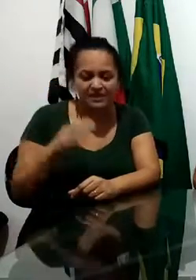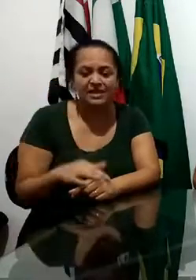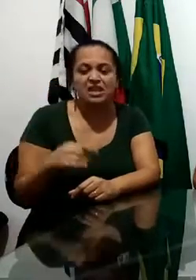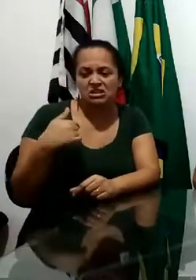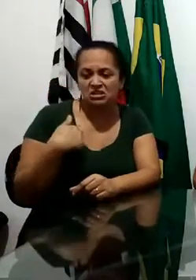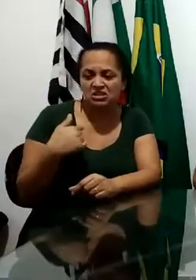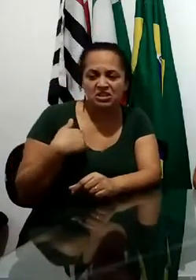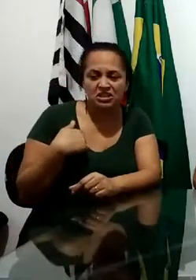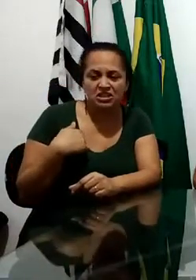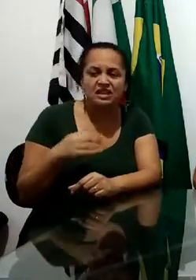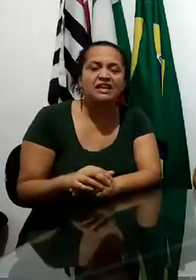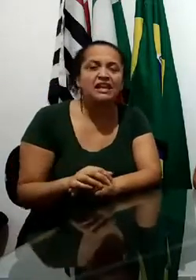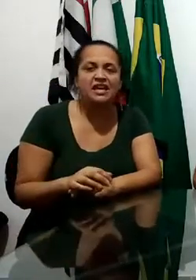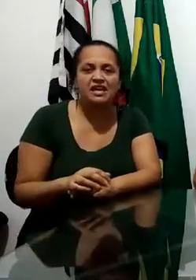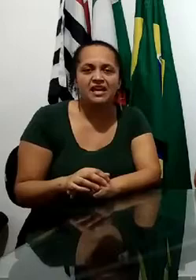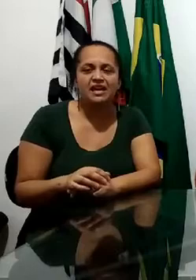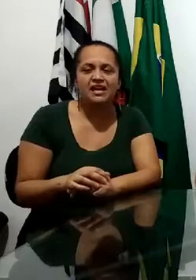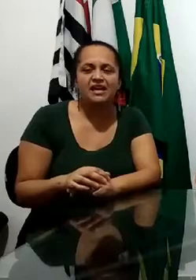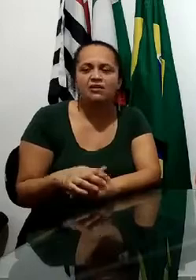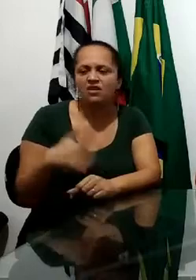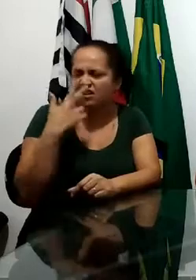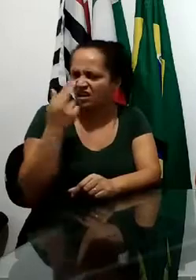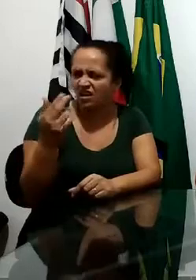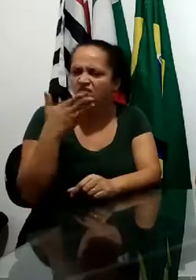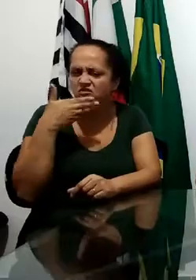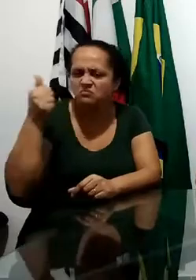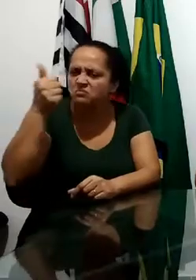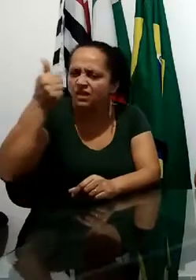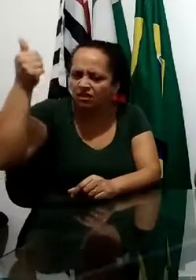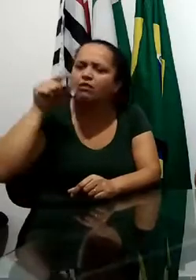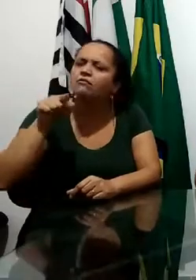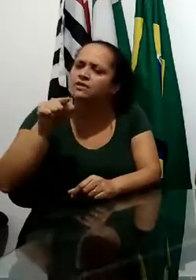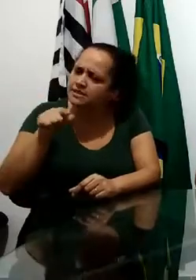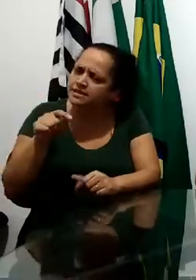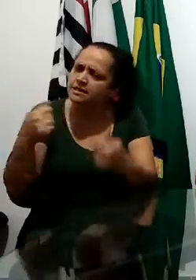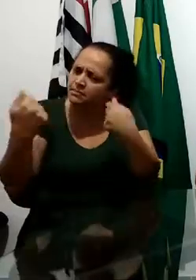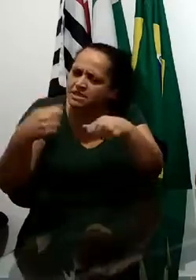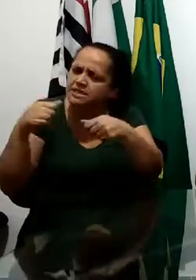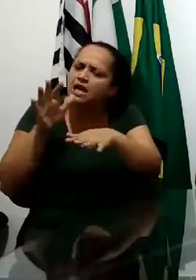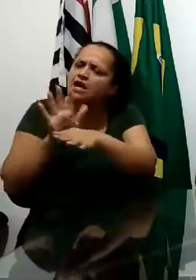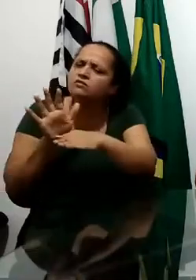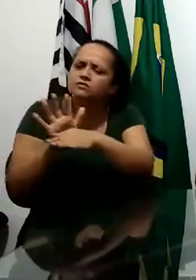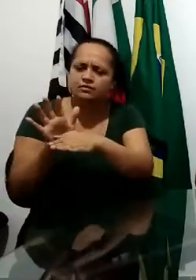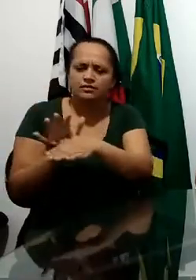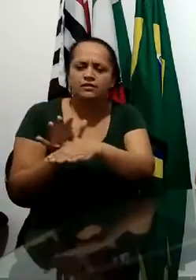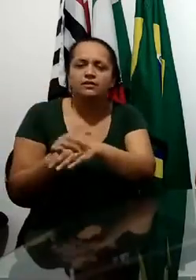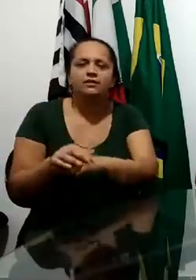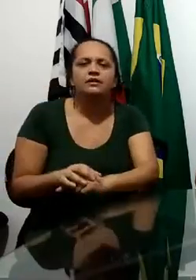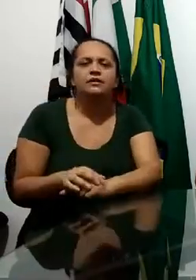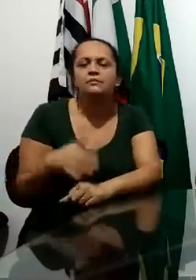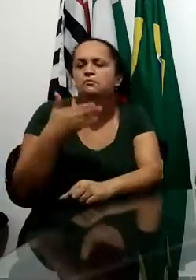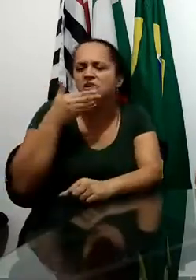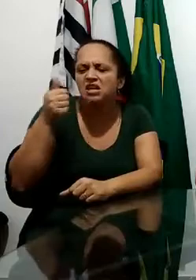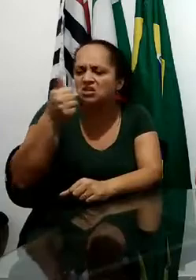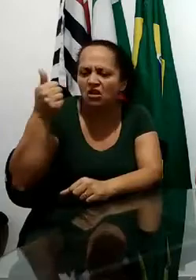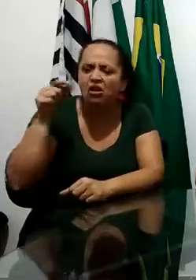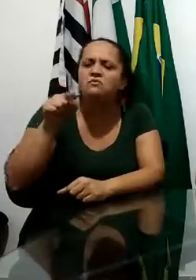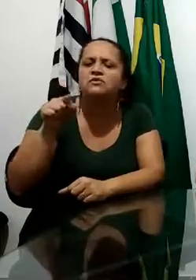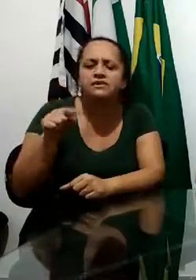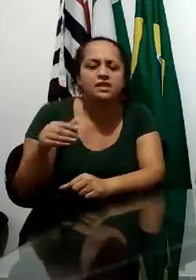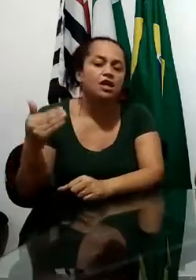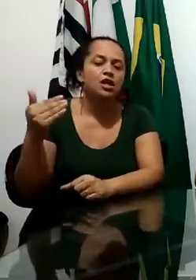ajunto onde não espalhei? Cumpria, portanto, que entregaste o meu dinheiro aos banqueiros,